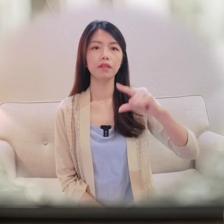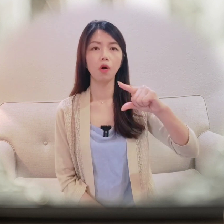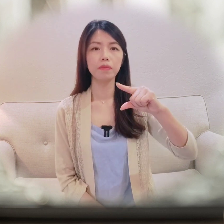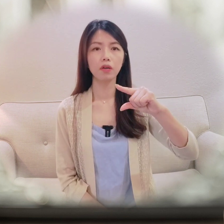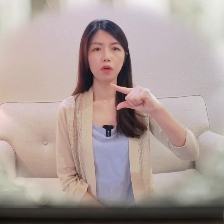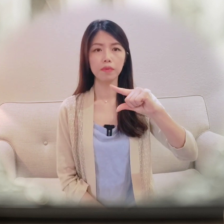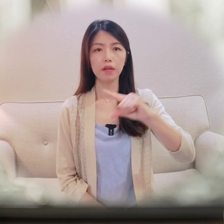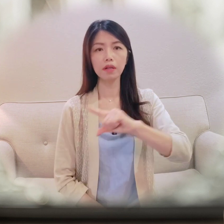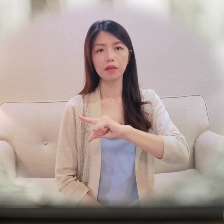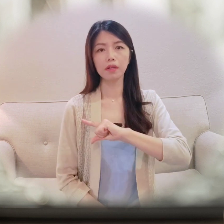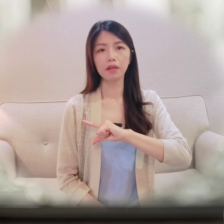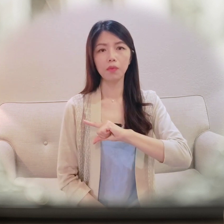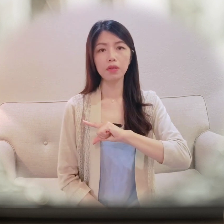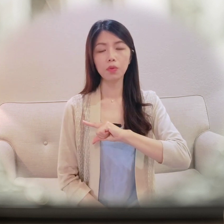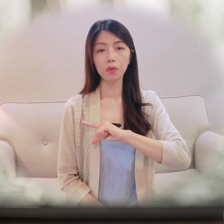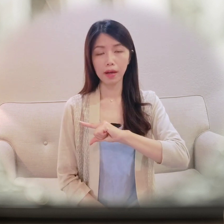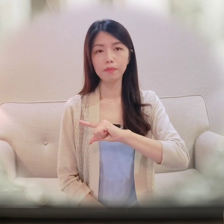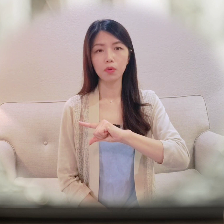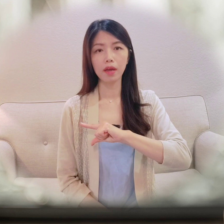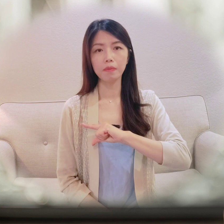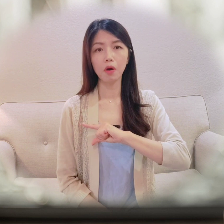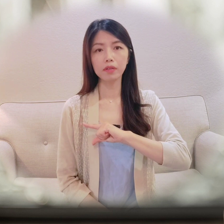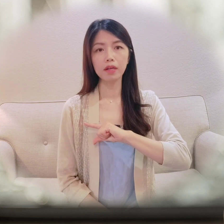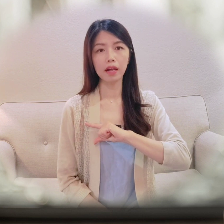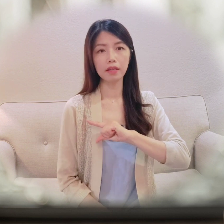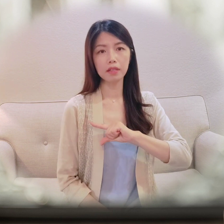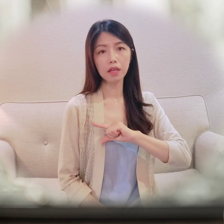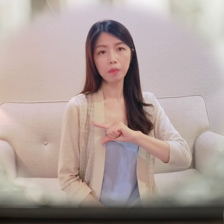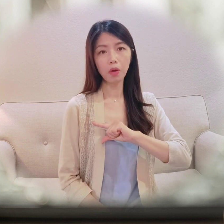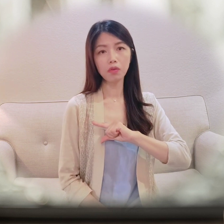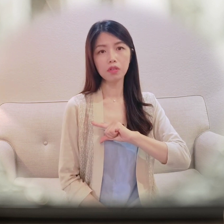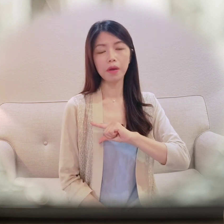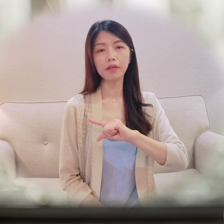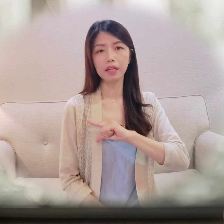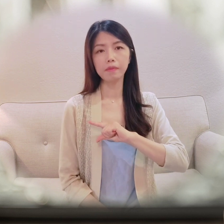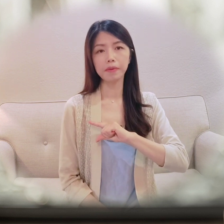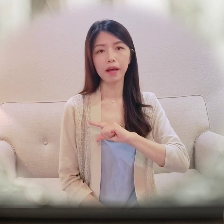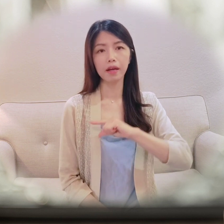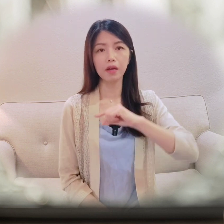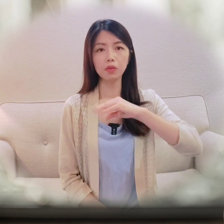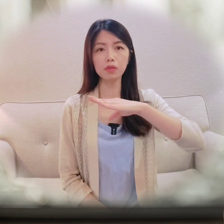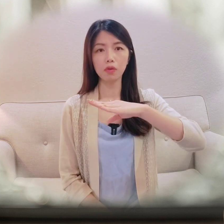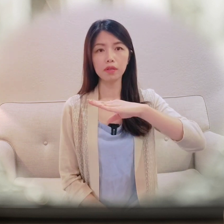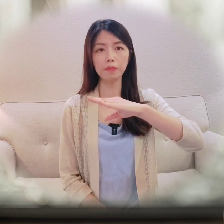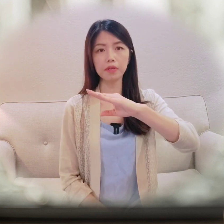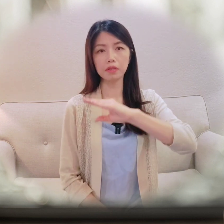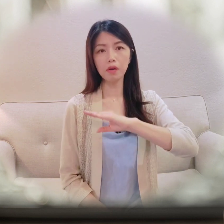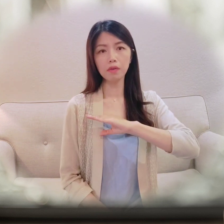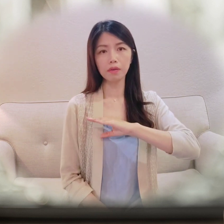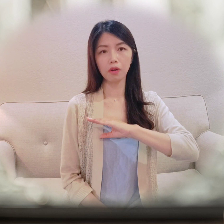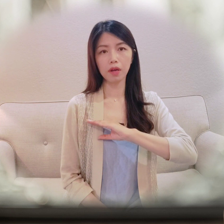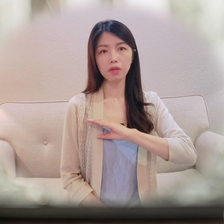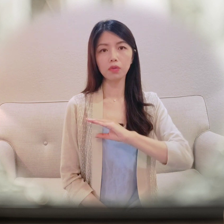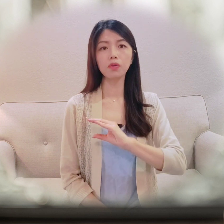수어는 엄지하고 검지를 왼쪽 가슴 쪽에 명찰을 달듯이 표현해 주시면 이름입니다. 손 전체를